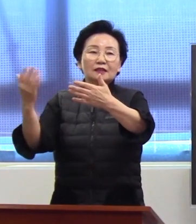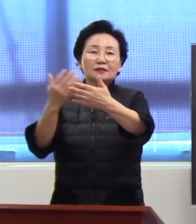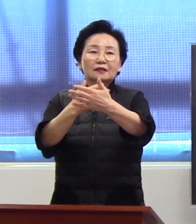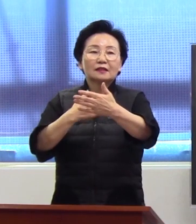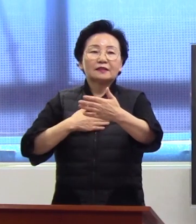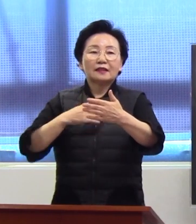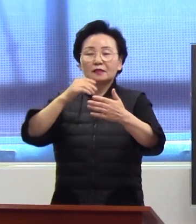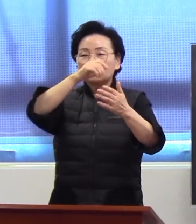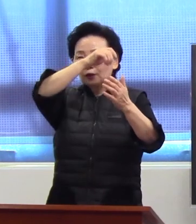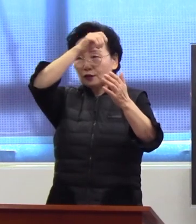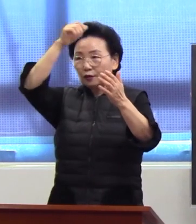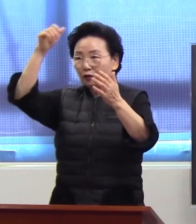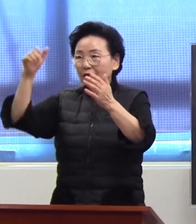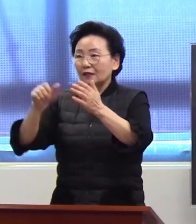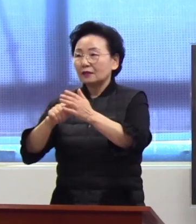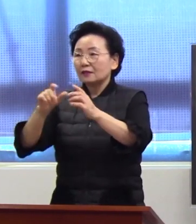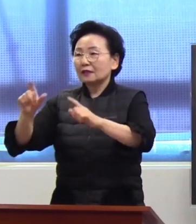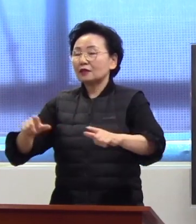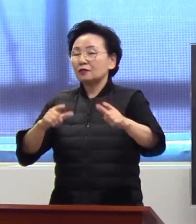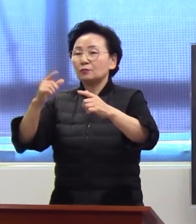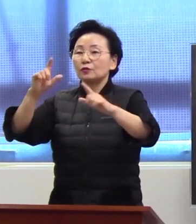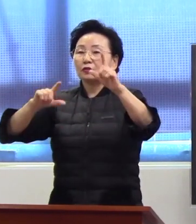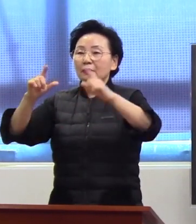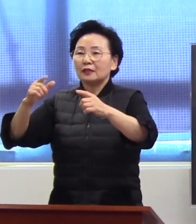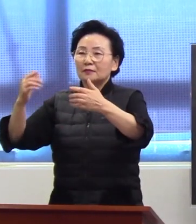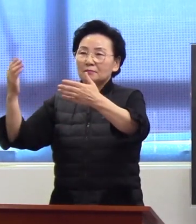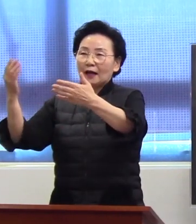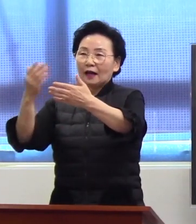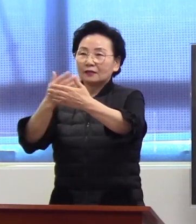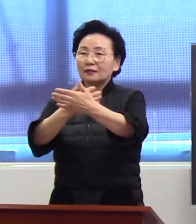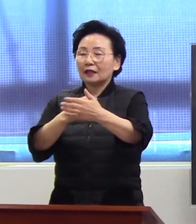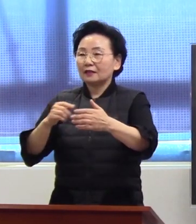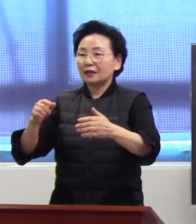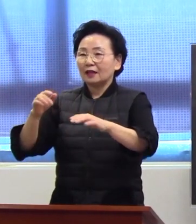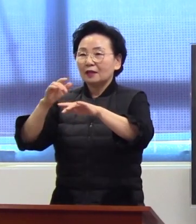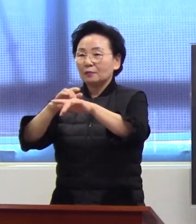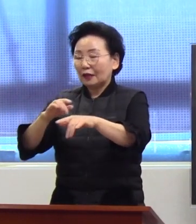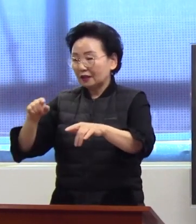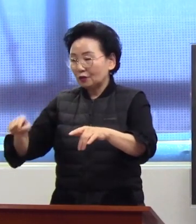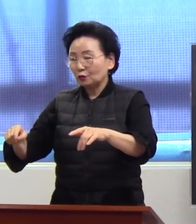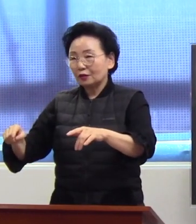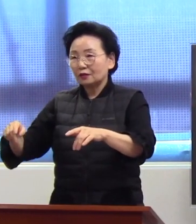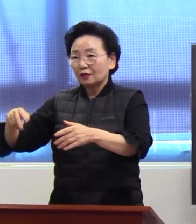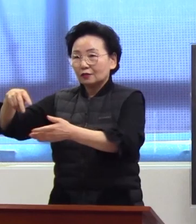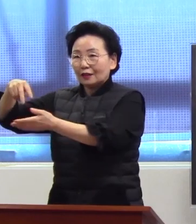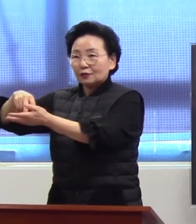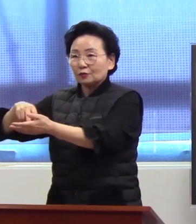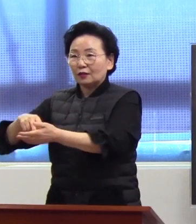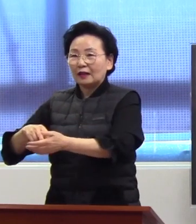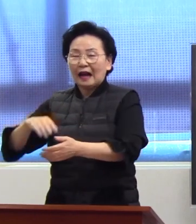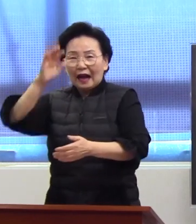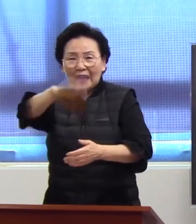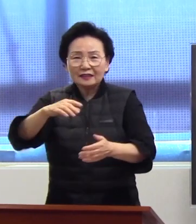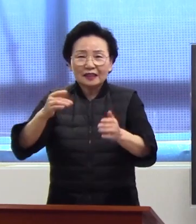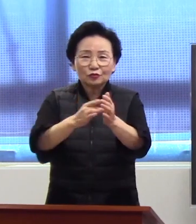이렇게 내 평생 사는 모습이 막 지나가는데 마귀가 여기 서가지고